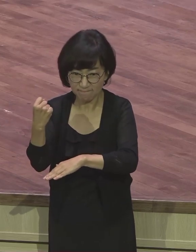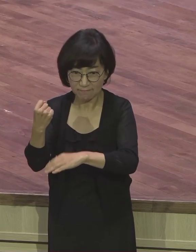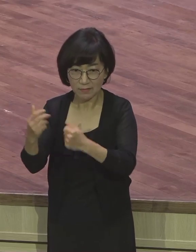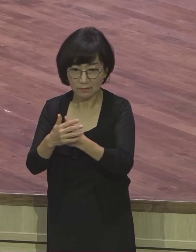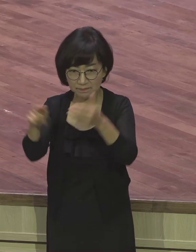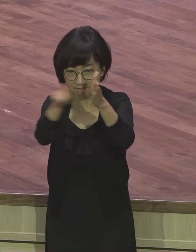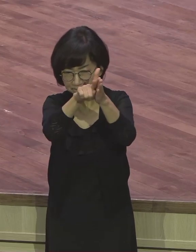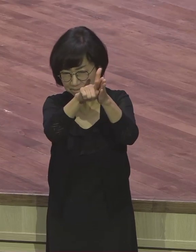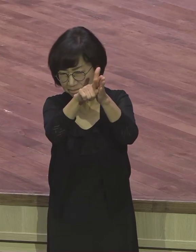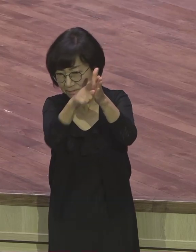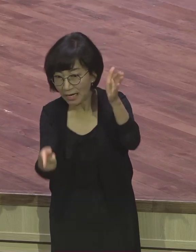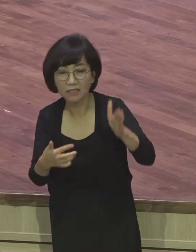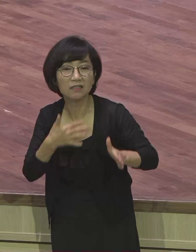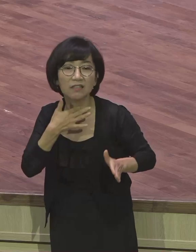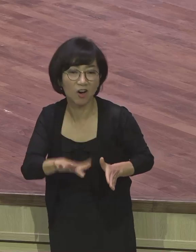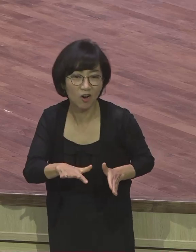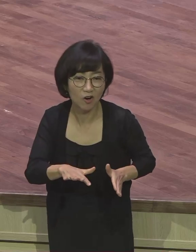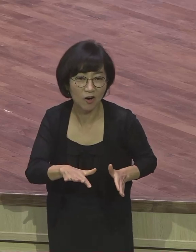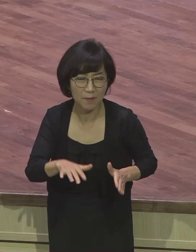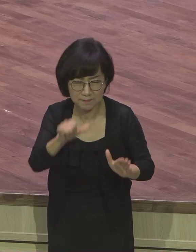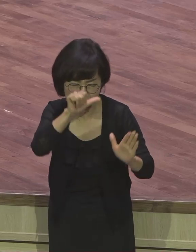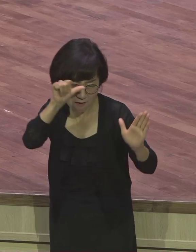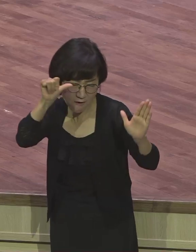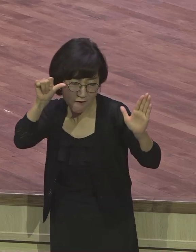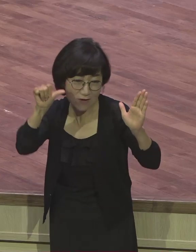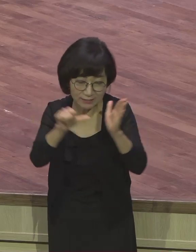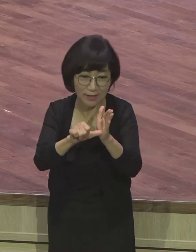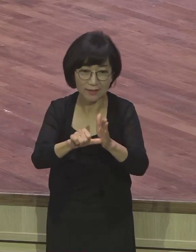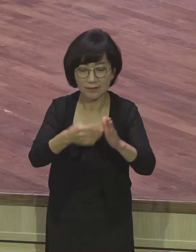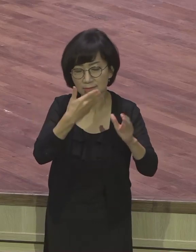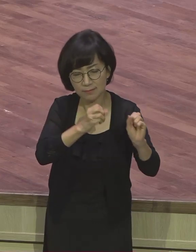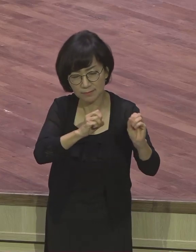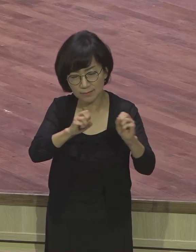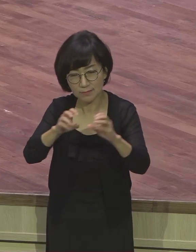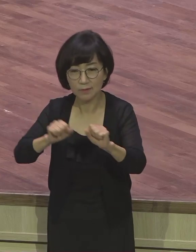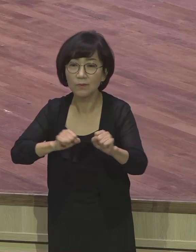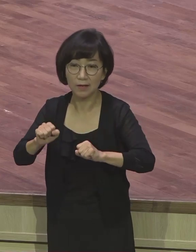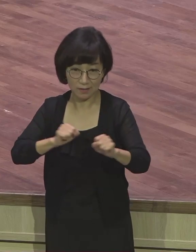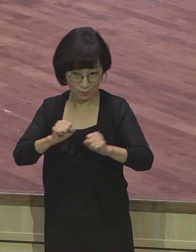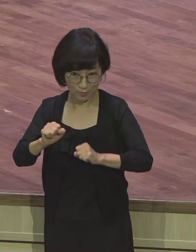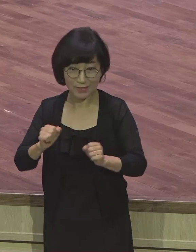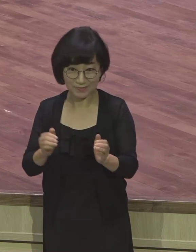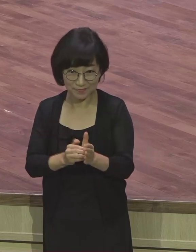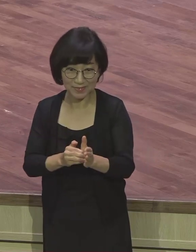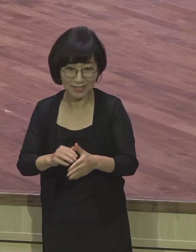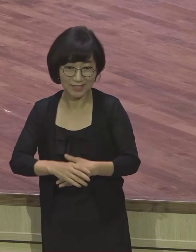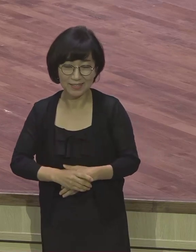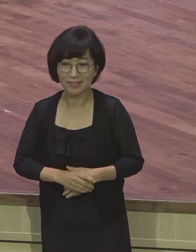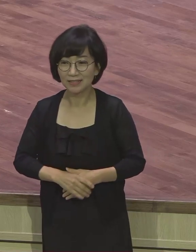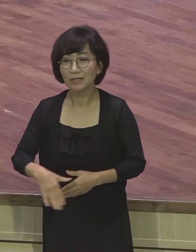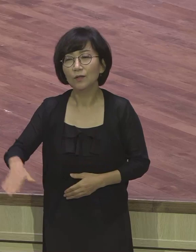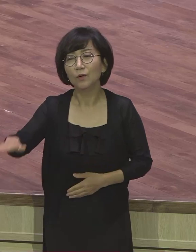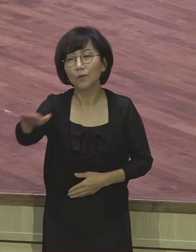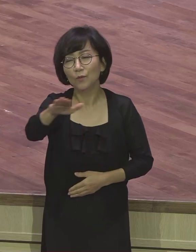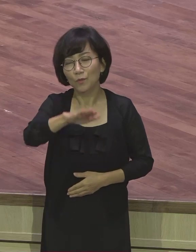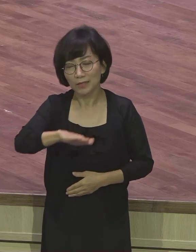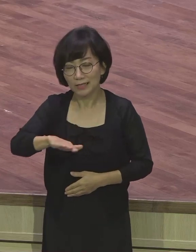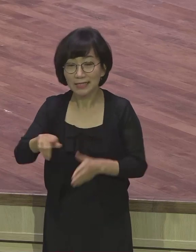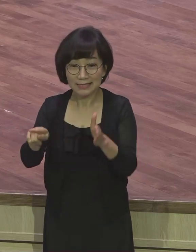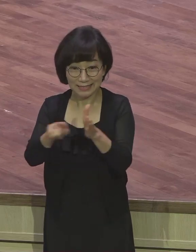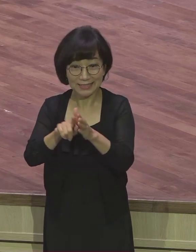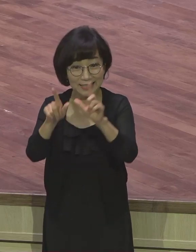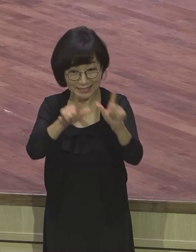일평생 사역을 지속할 수 있었어요. 늘 은혜의식 감사의식이니까. 우리 신앙생활도 마찬가지요.